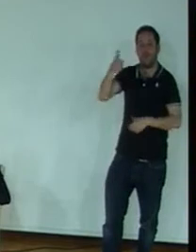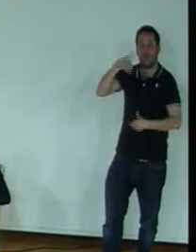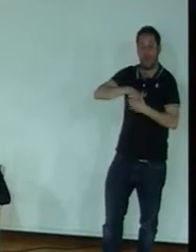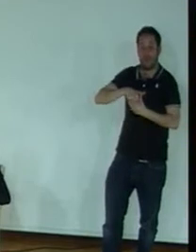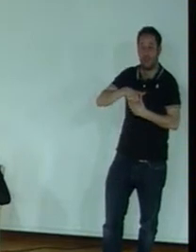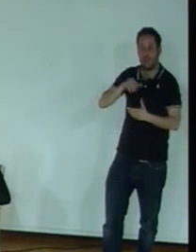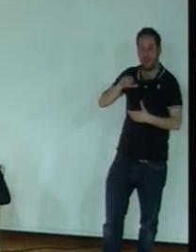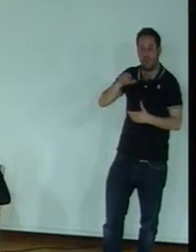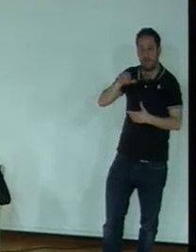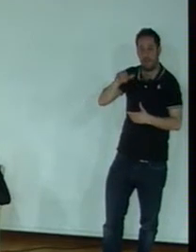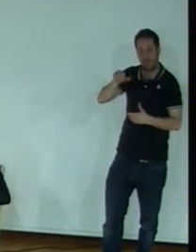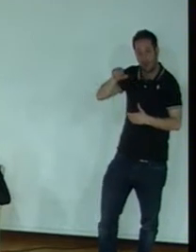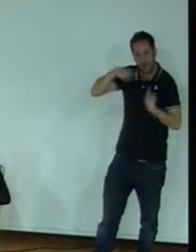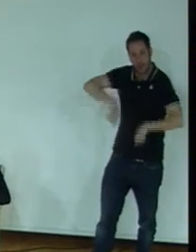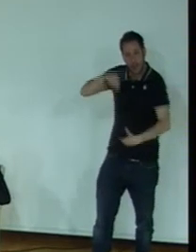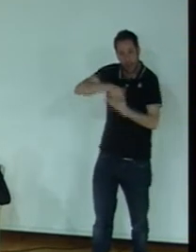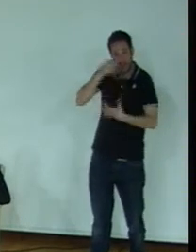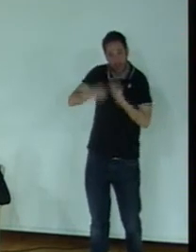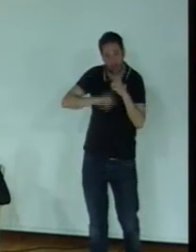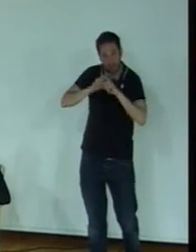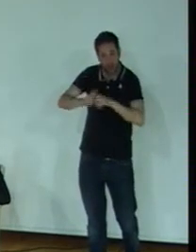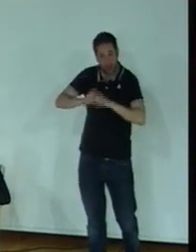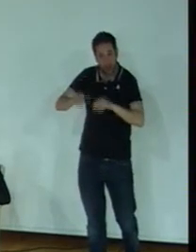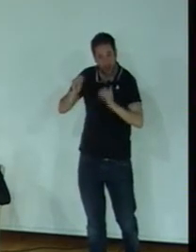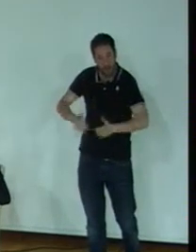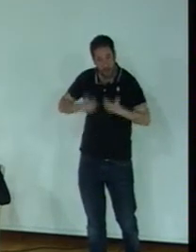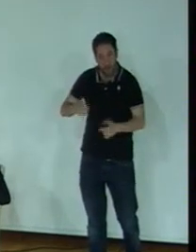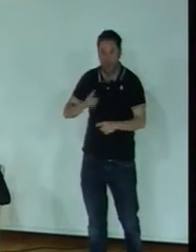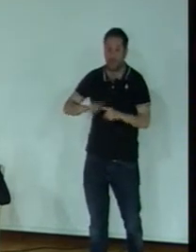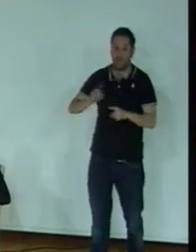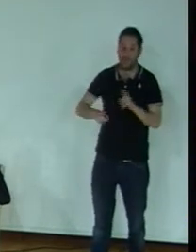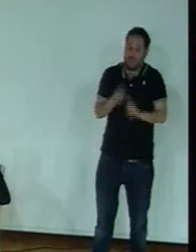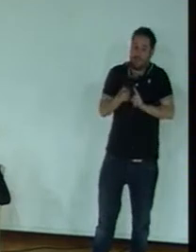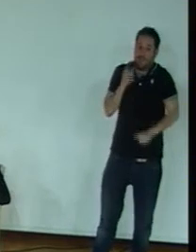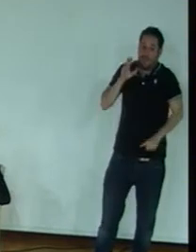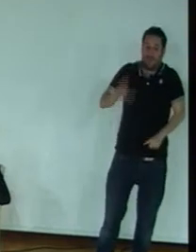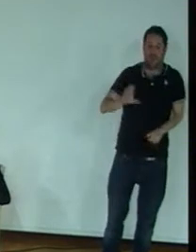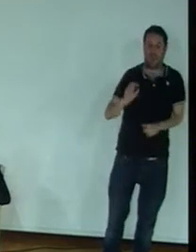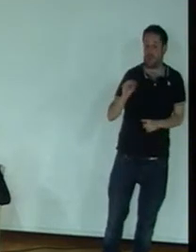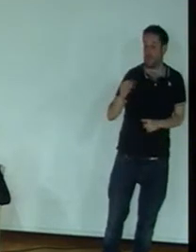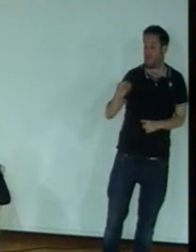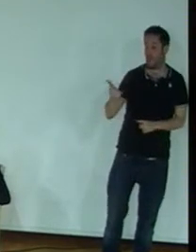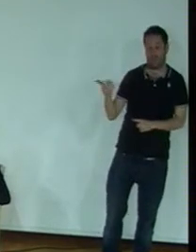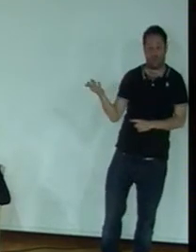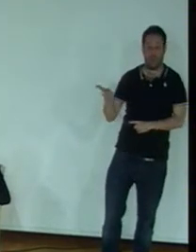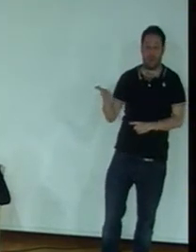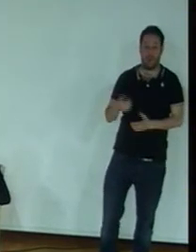loi. Le problème, c'est que ça oublie de prendre en compte quand même quelque chose d'assez spécifique au numérique, c'est le fait que ça ne laisse pas de